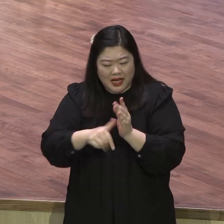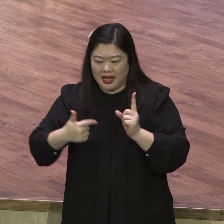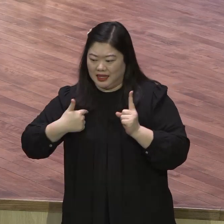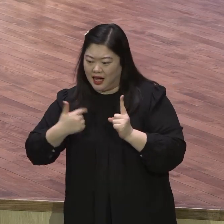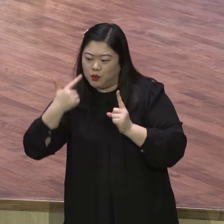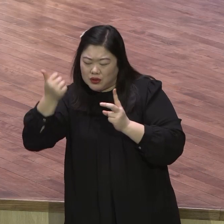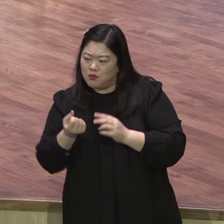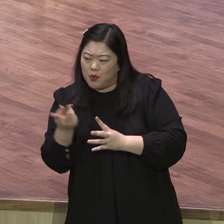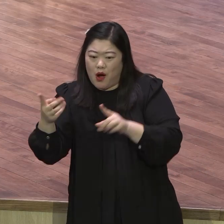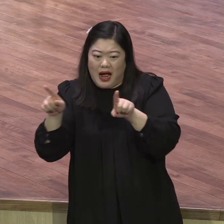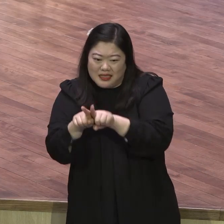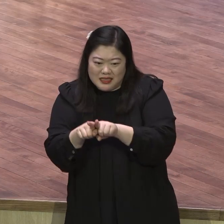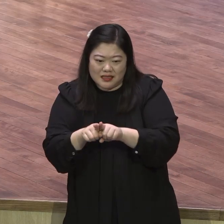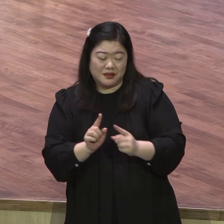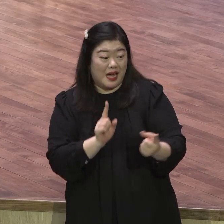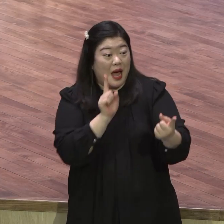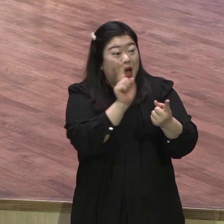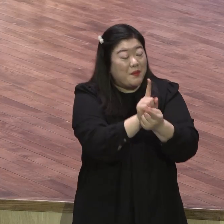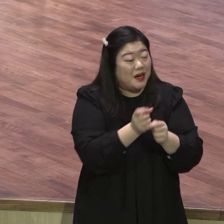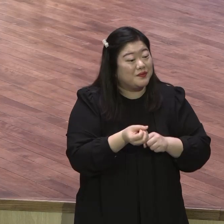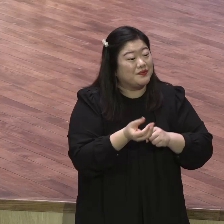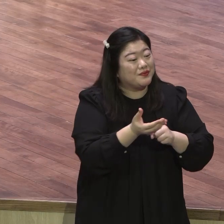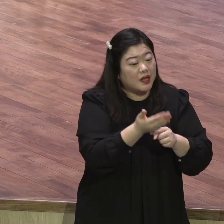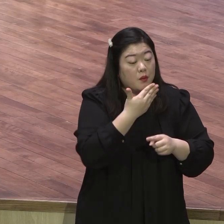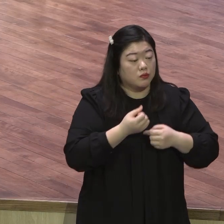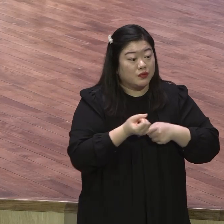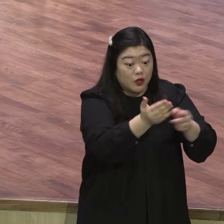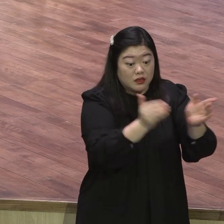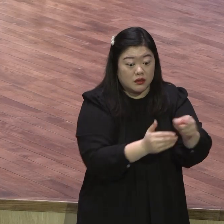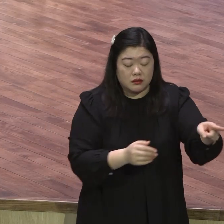난리라고 맨날 일을 찍어놓고 내가 딱 만나보니 시행자 아니야.